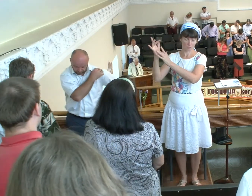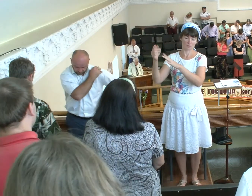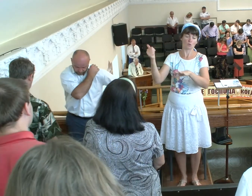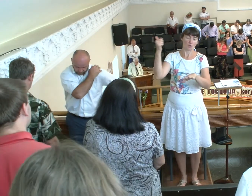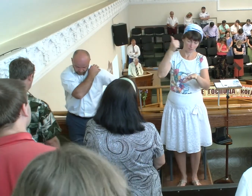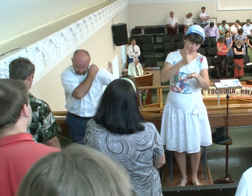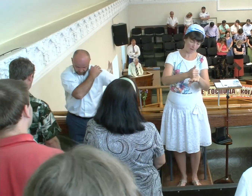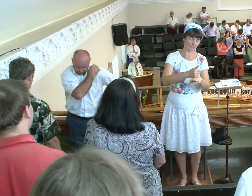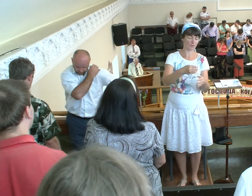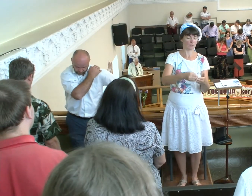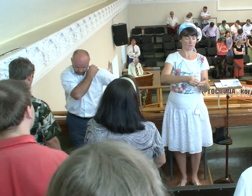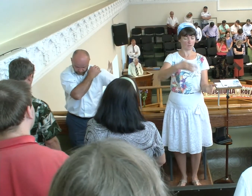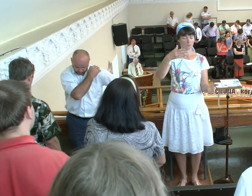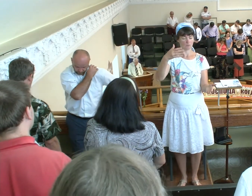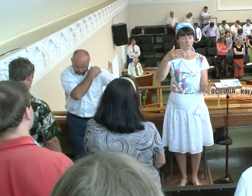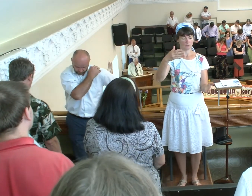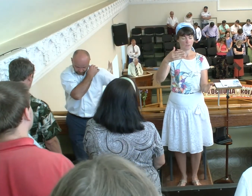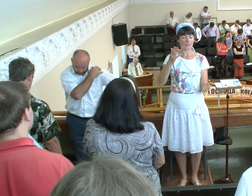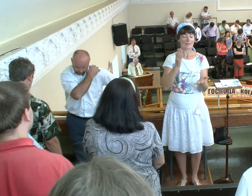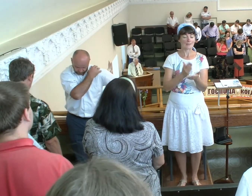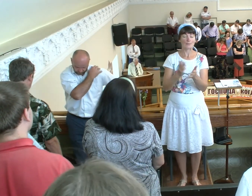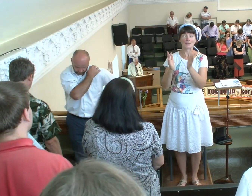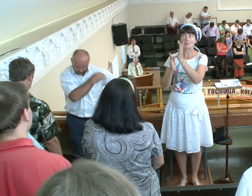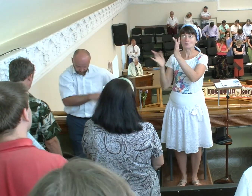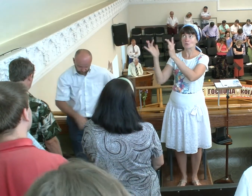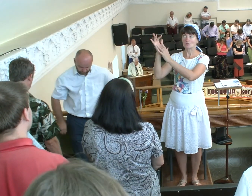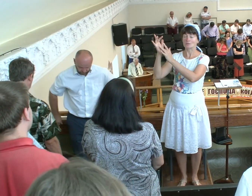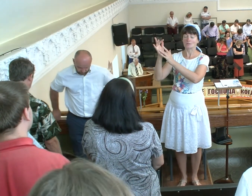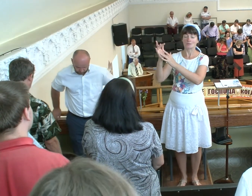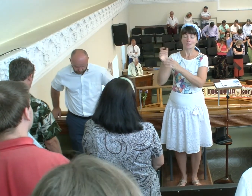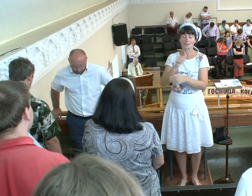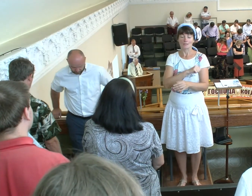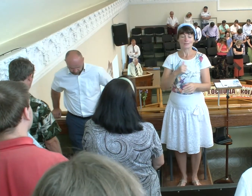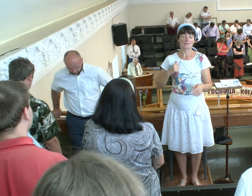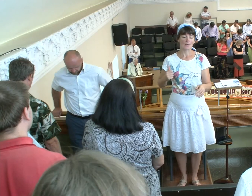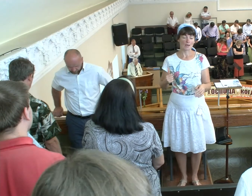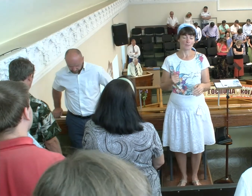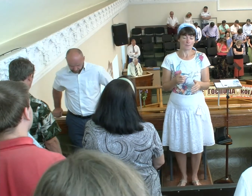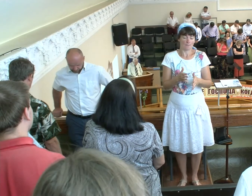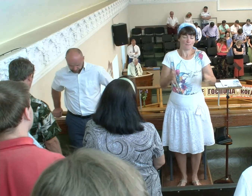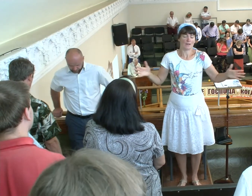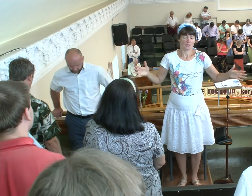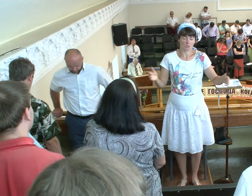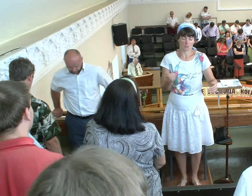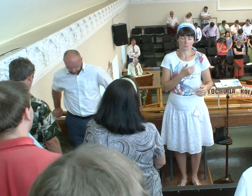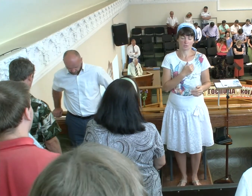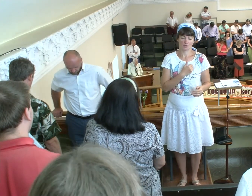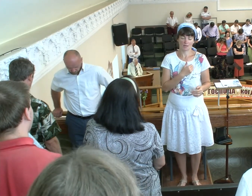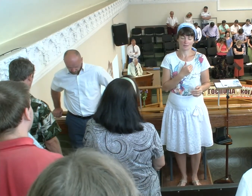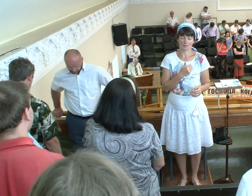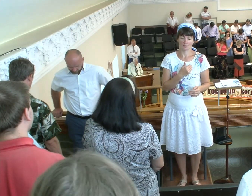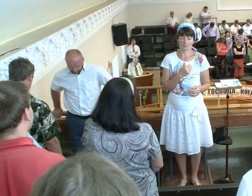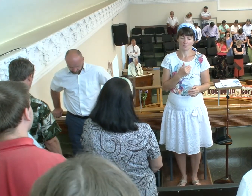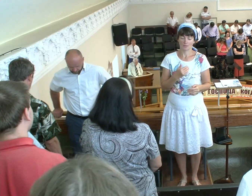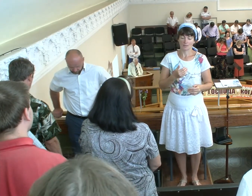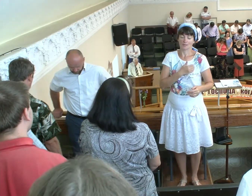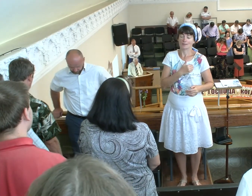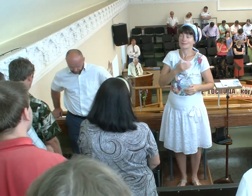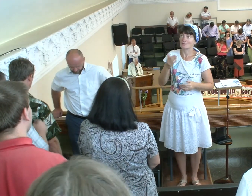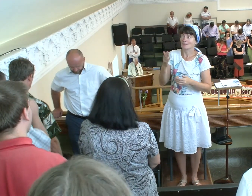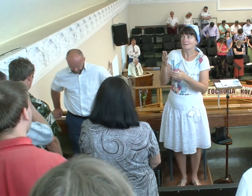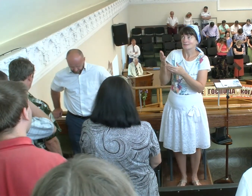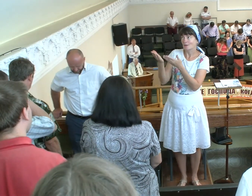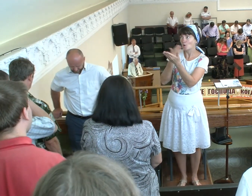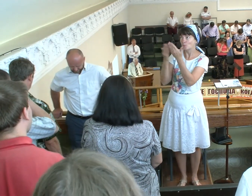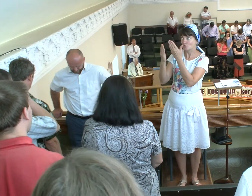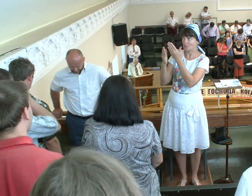главной ценностью, иметь Иисуса Христа самым большим желанием, стремиться к общению, пребывать в этом общении,